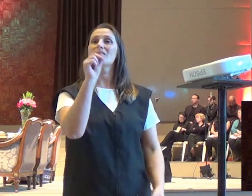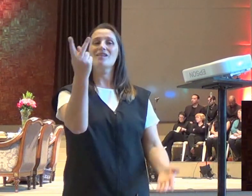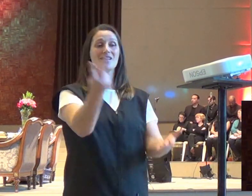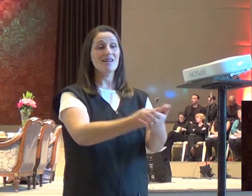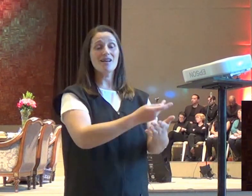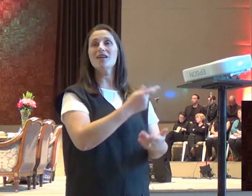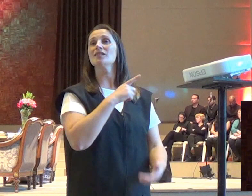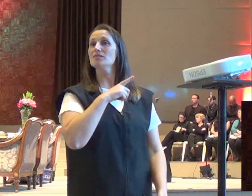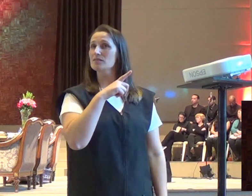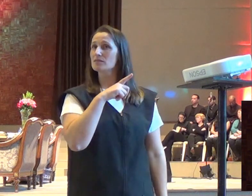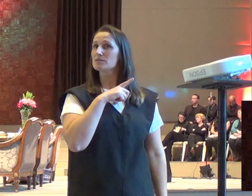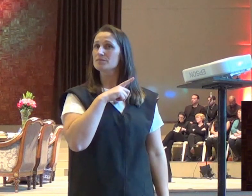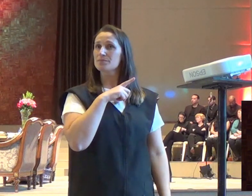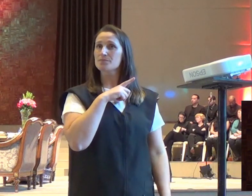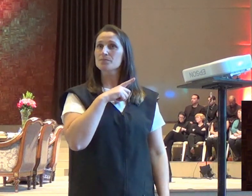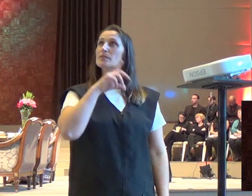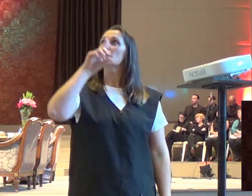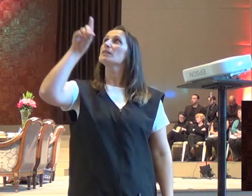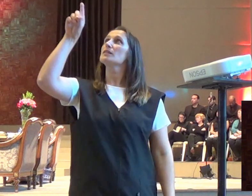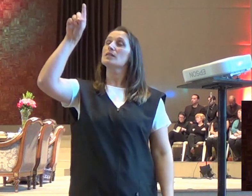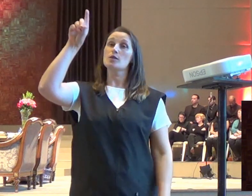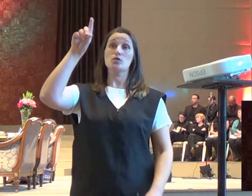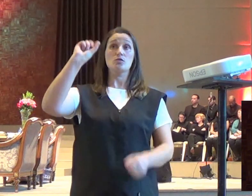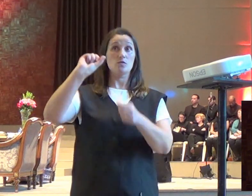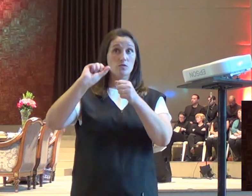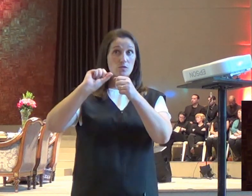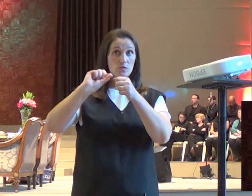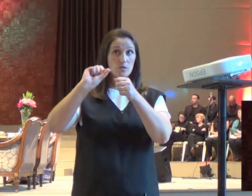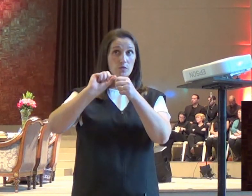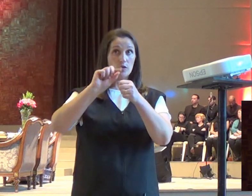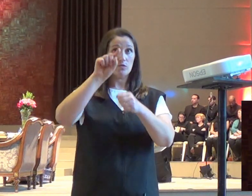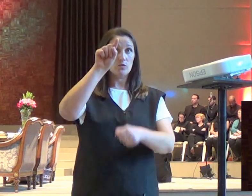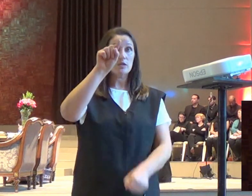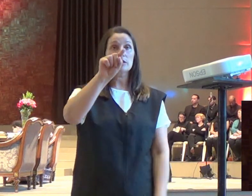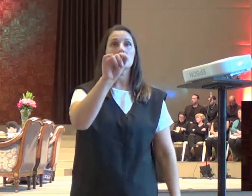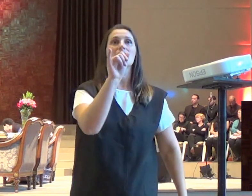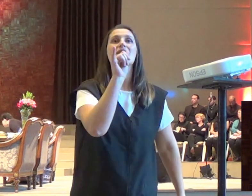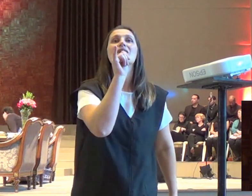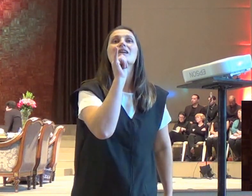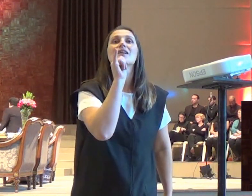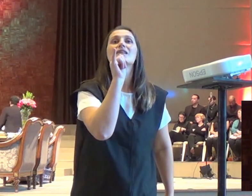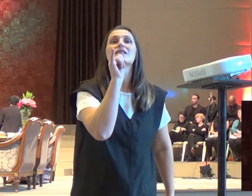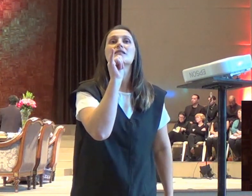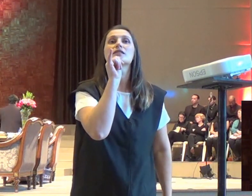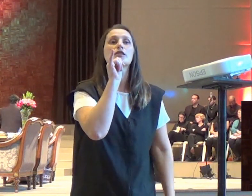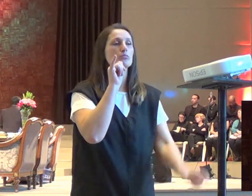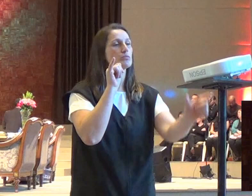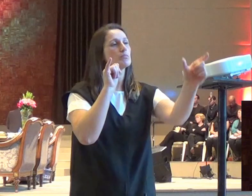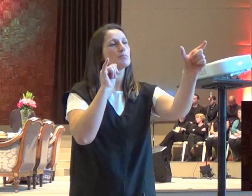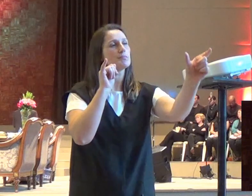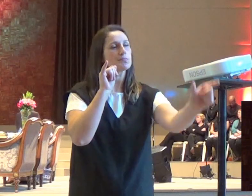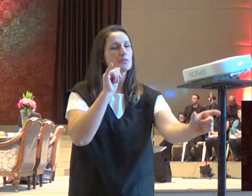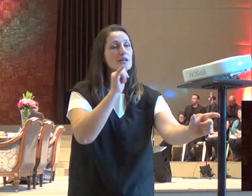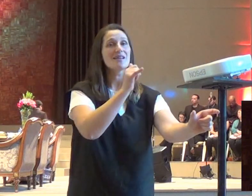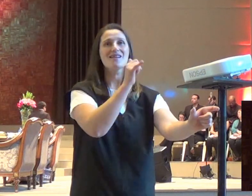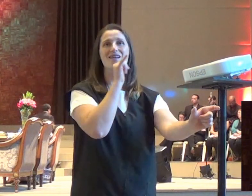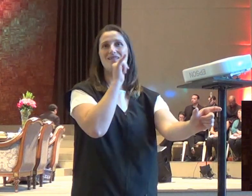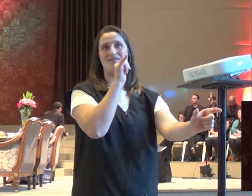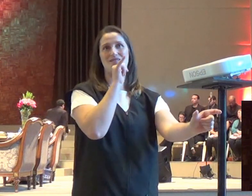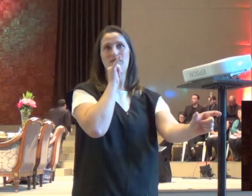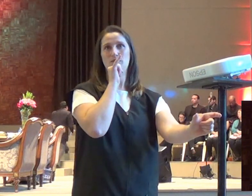quero dizer para você que Deus fez de você um modelo referencial, e mais do que